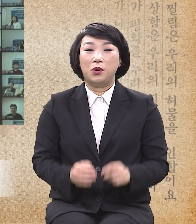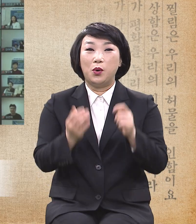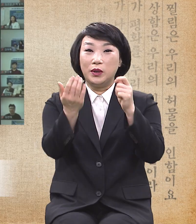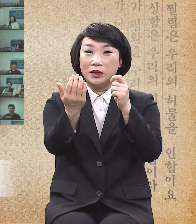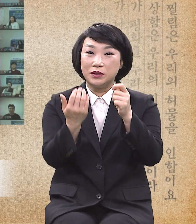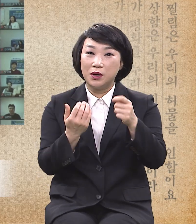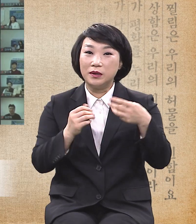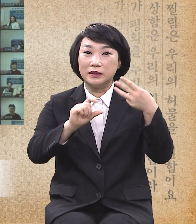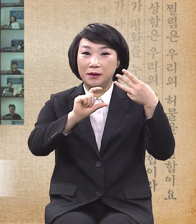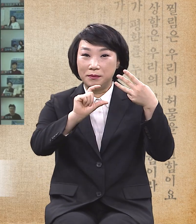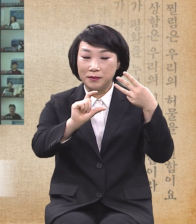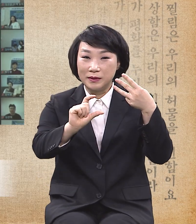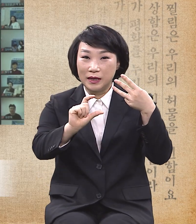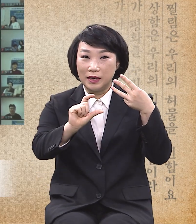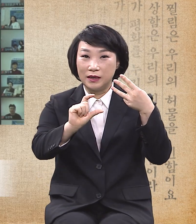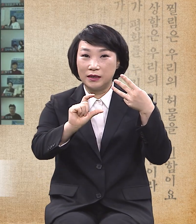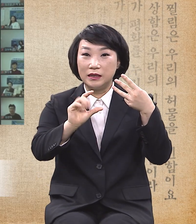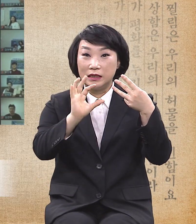고린도전서 3장